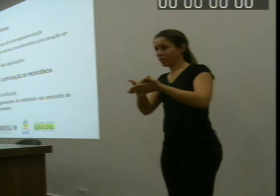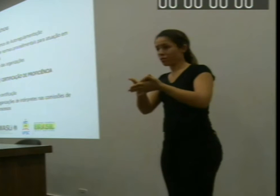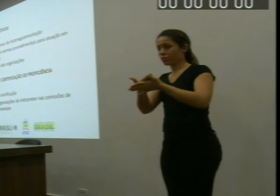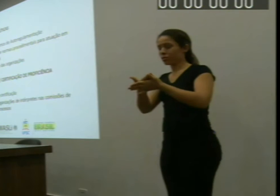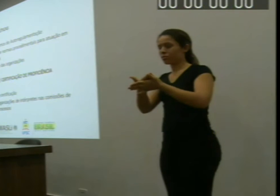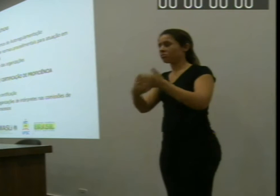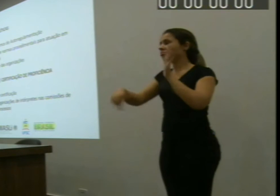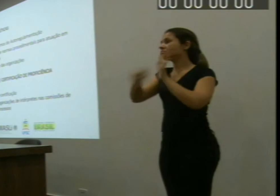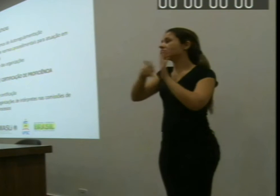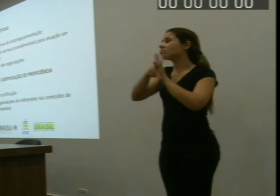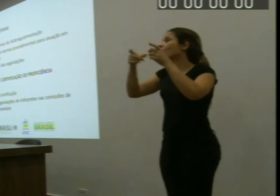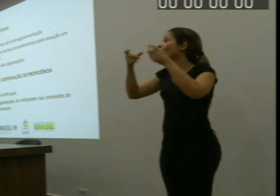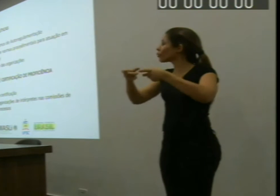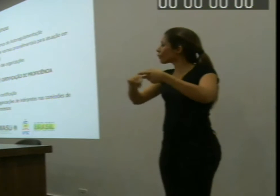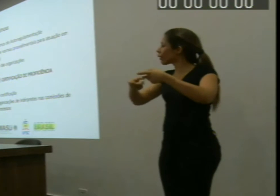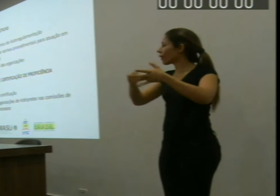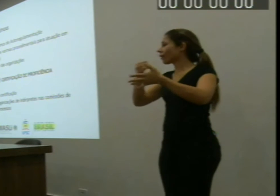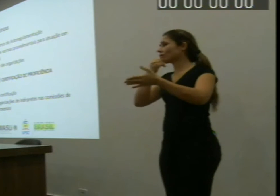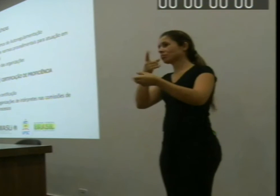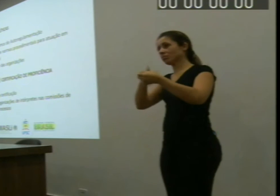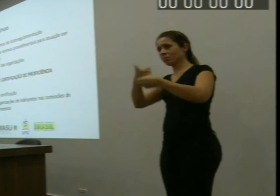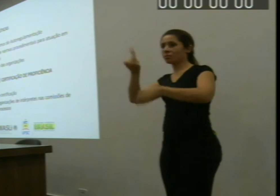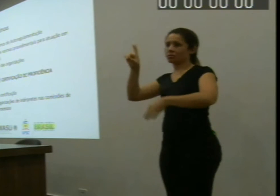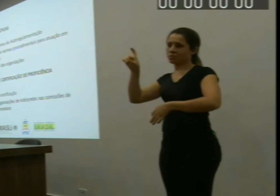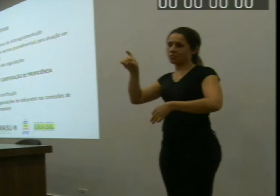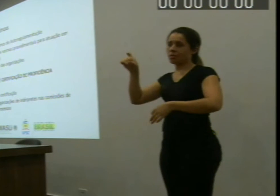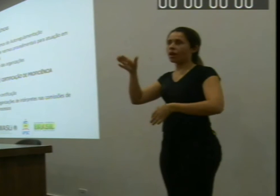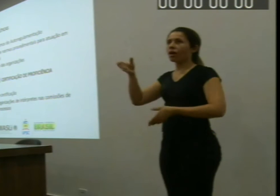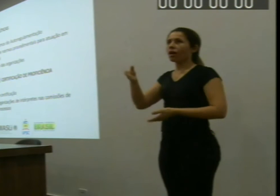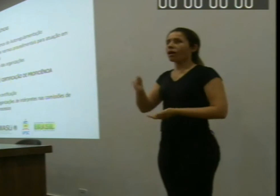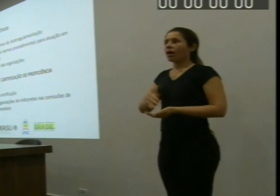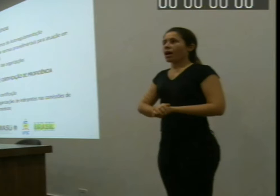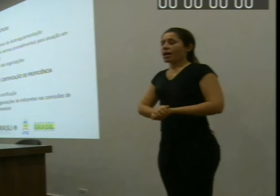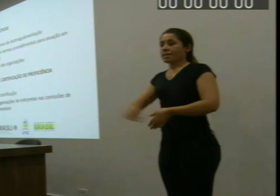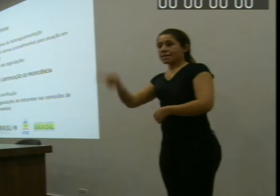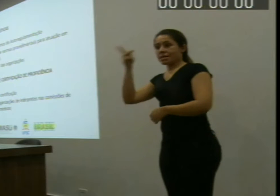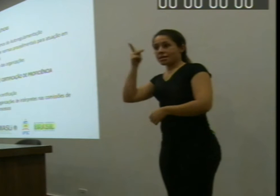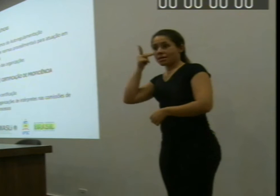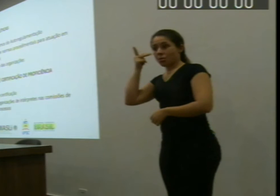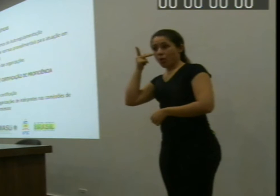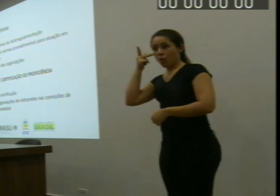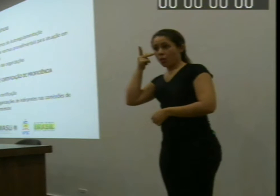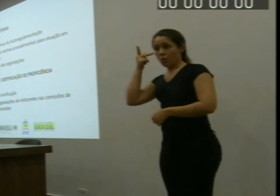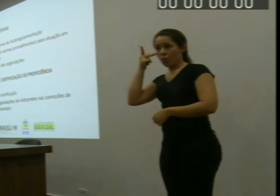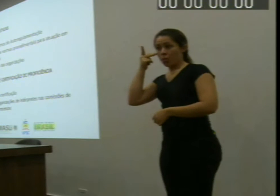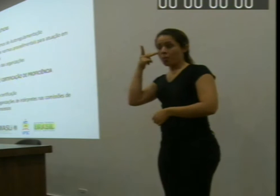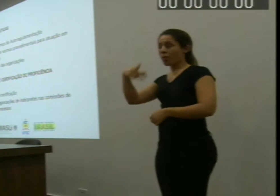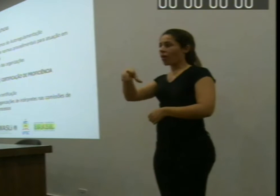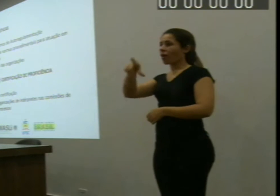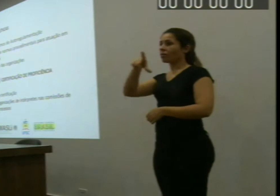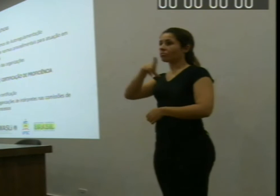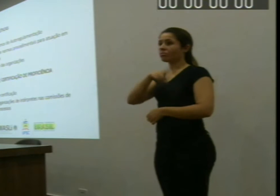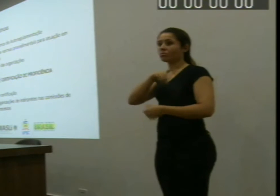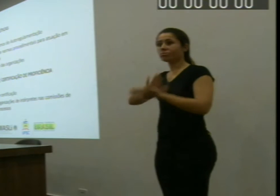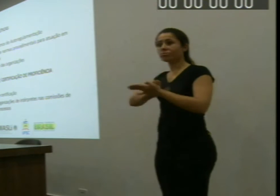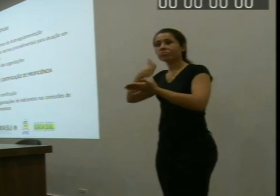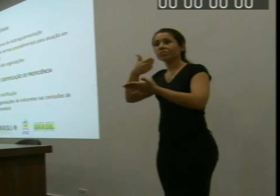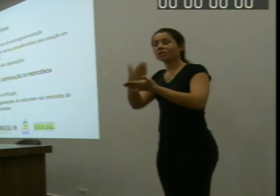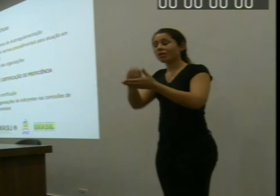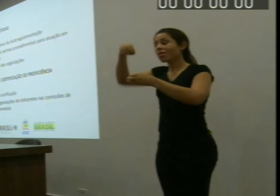até veja que em São Paulo existe um grande número de intérpretes que atuam na indústria são intérpretes